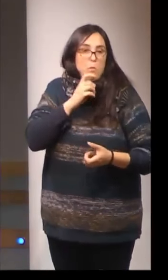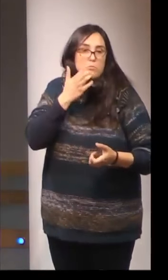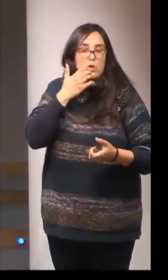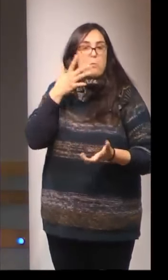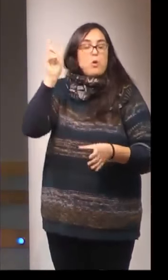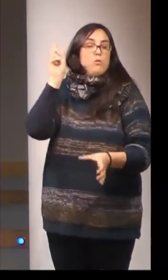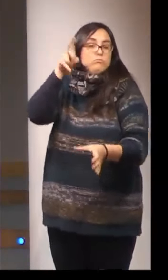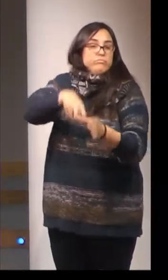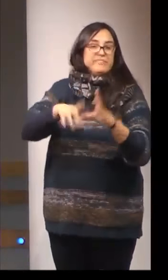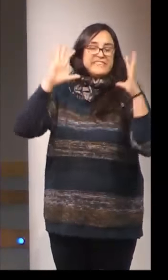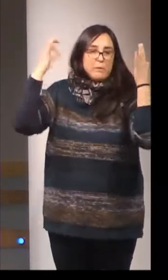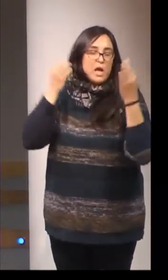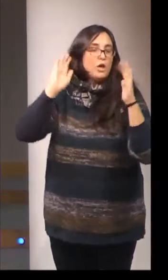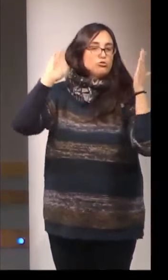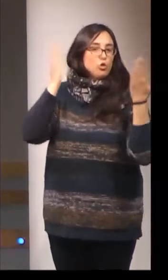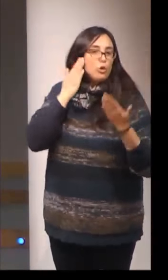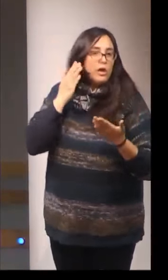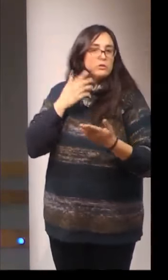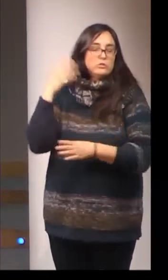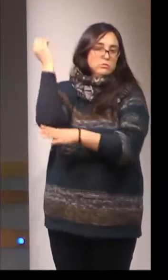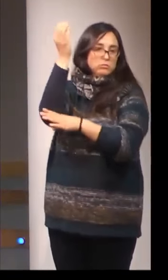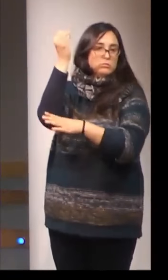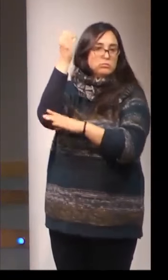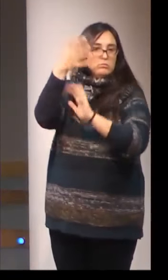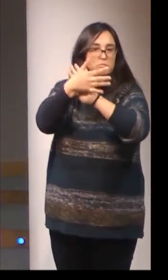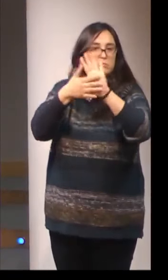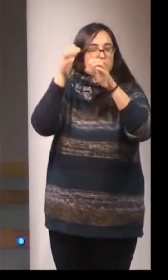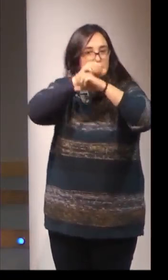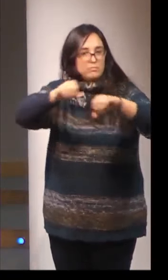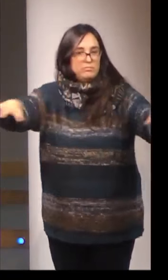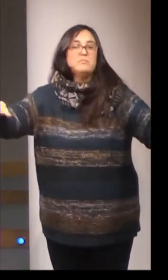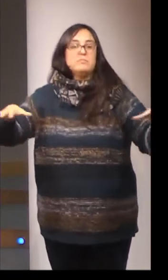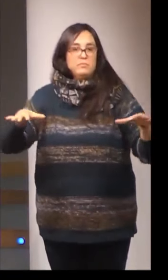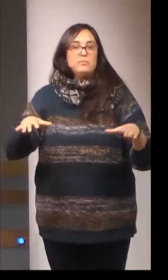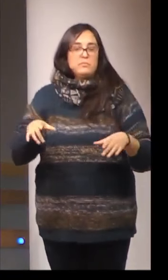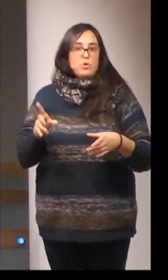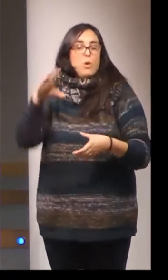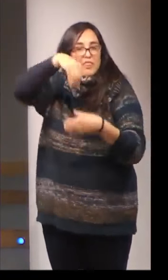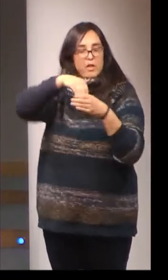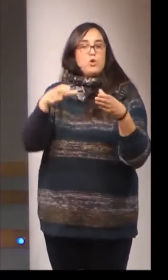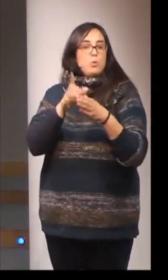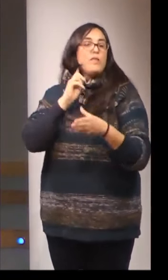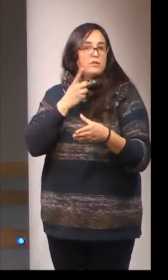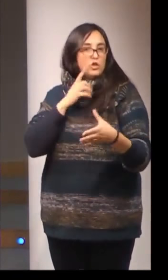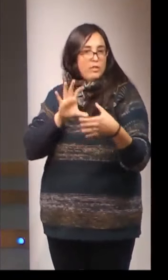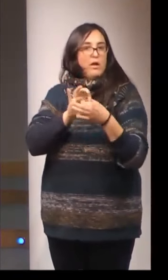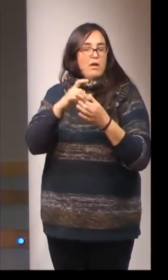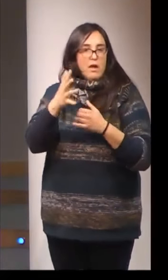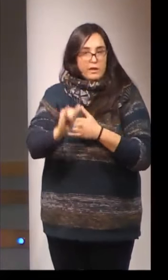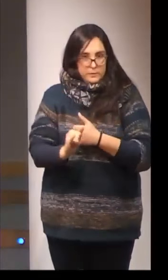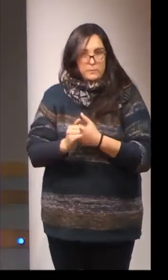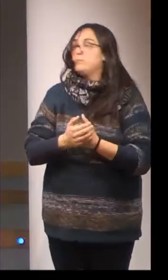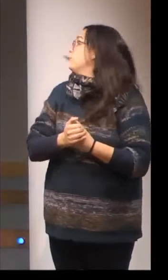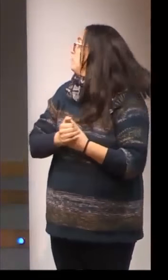¿Cómo se incluye la lengua de signos? Pues a través de la participación en seminarios, jornadas, todo este tipo de